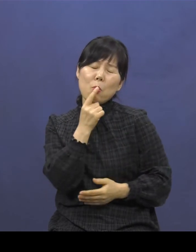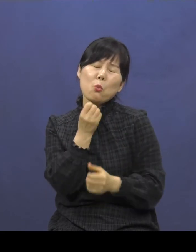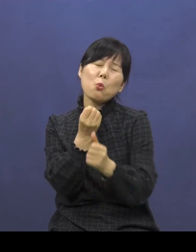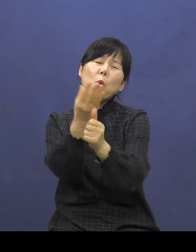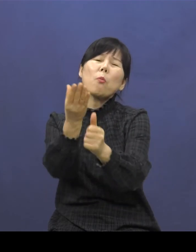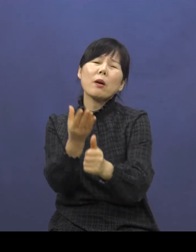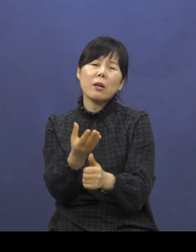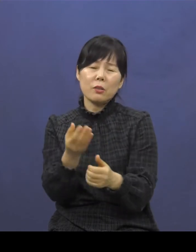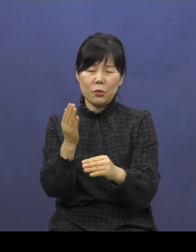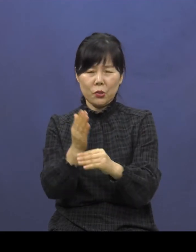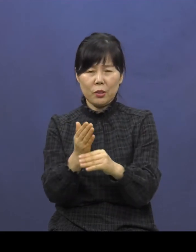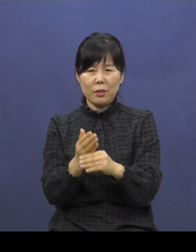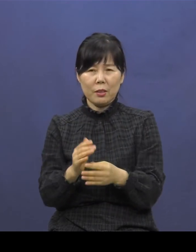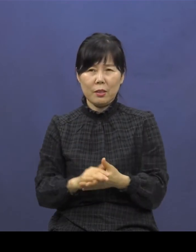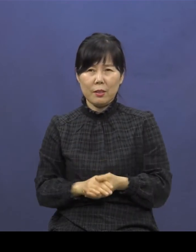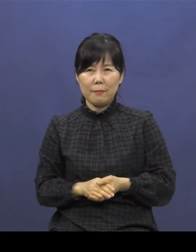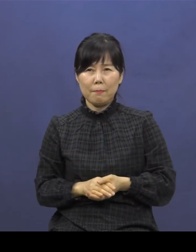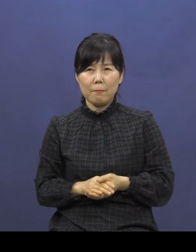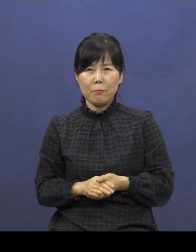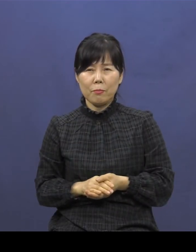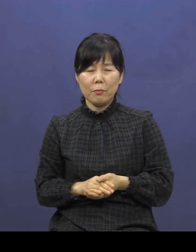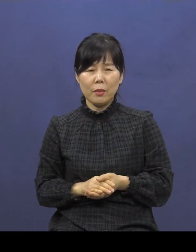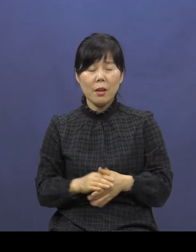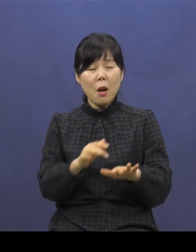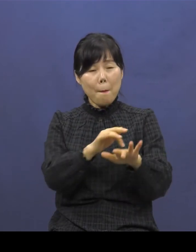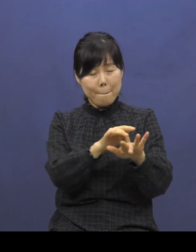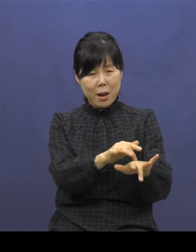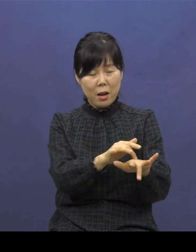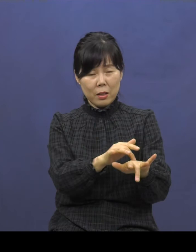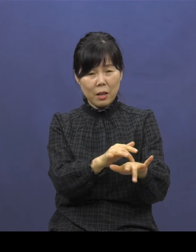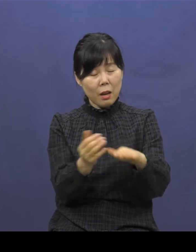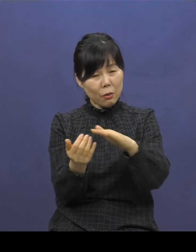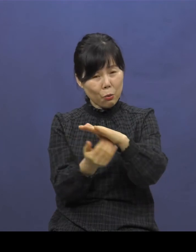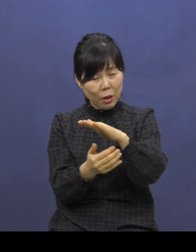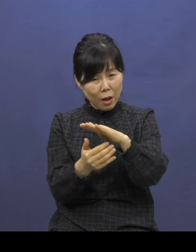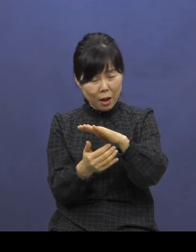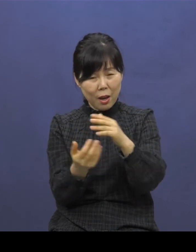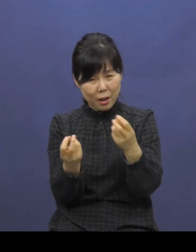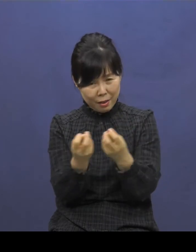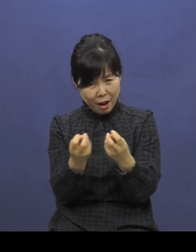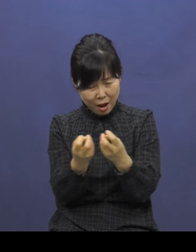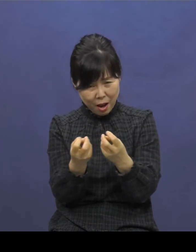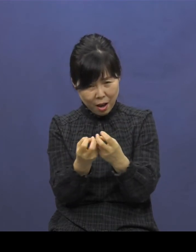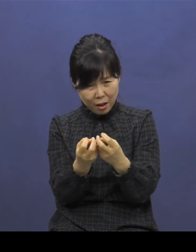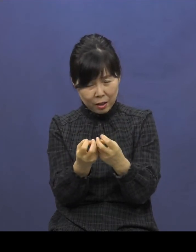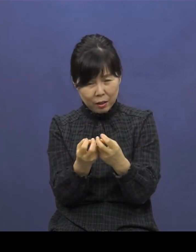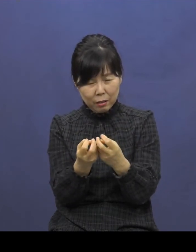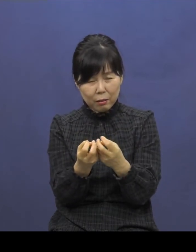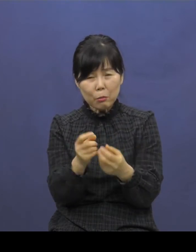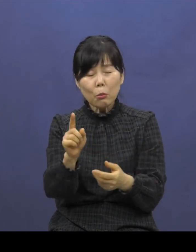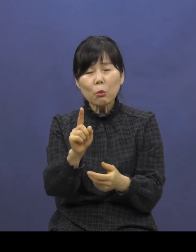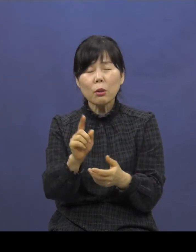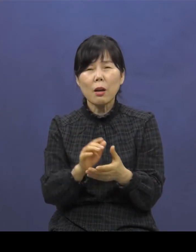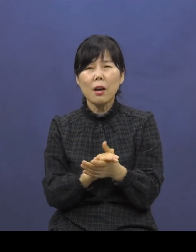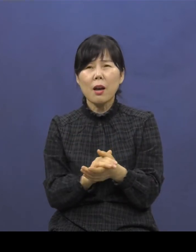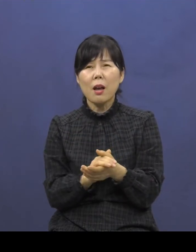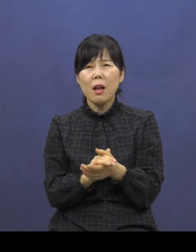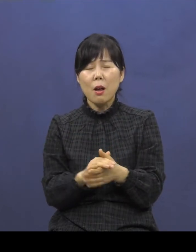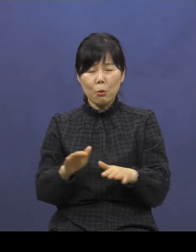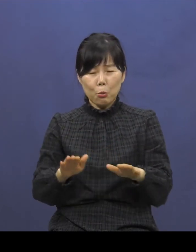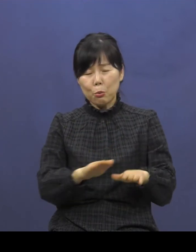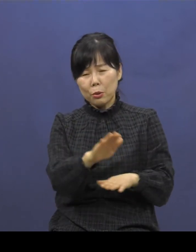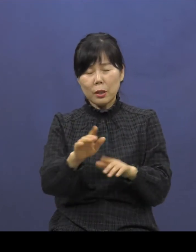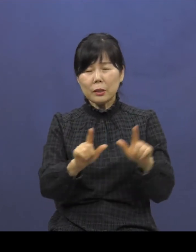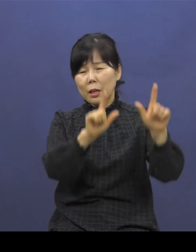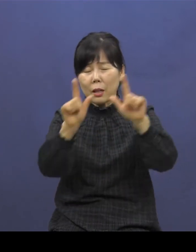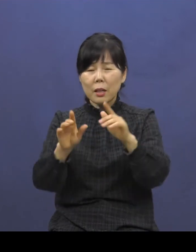거예요. 여러분, 이게 정말 마귀의 계략이라고 하는 것은요, 예, 말씀드린 것처럼 우리가